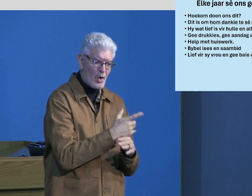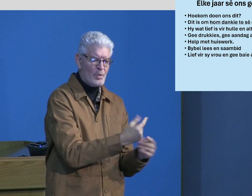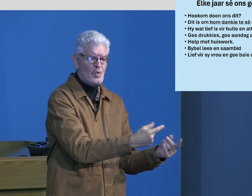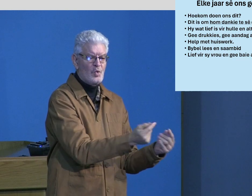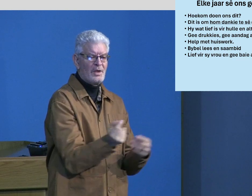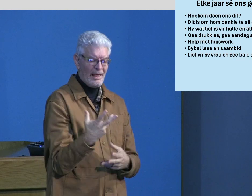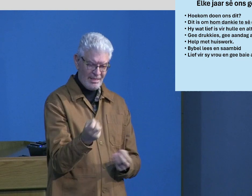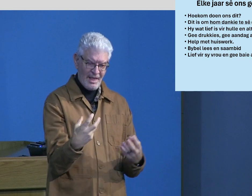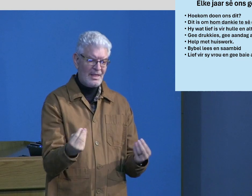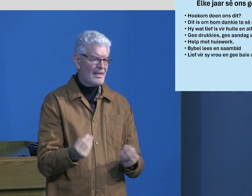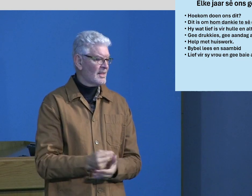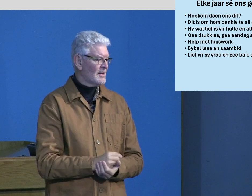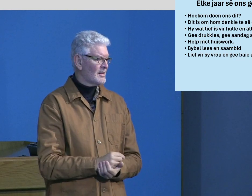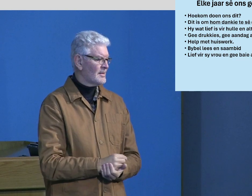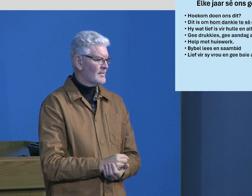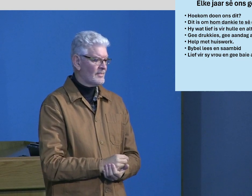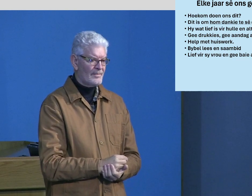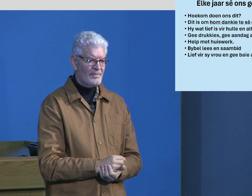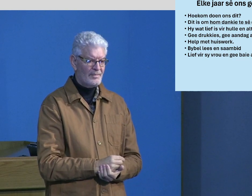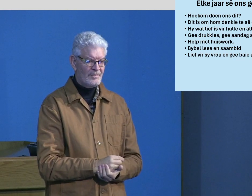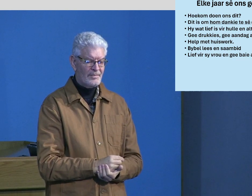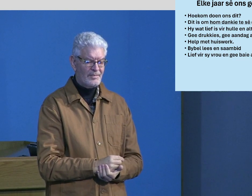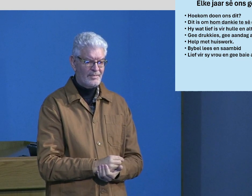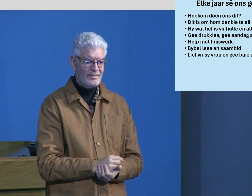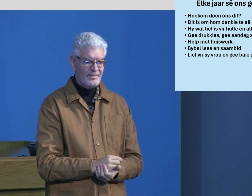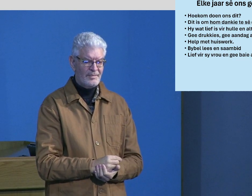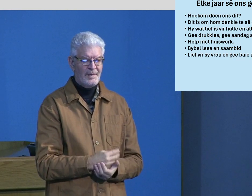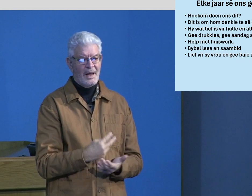lui wees nie. Hulle het baie werk om te doen.